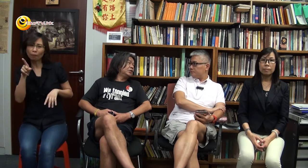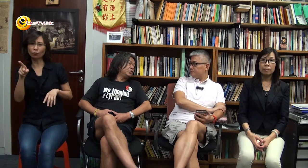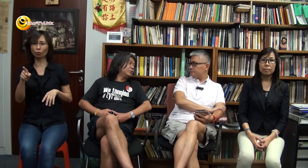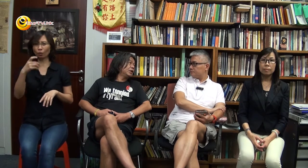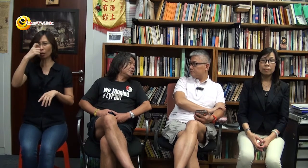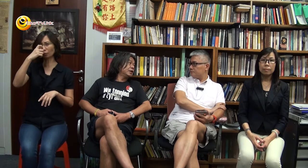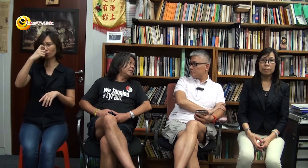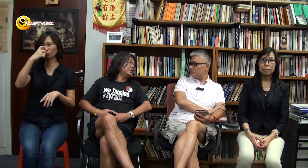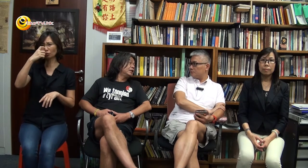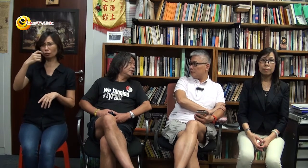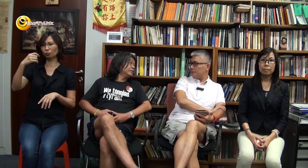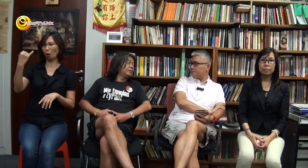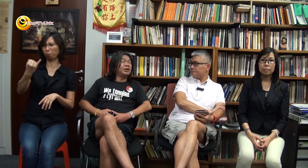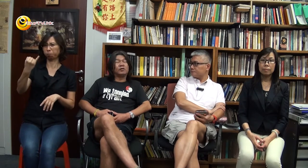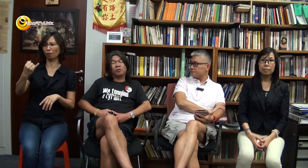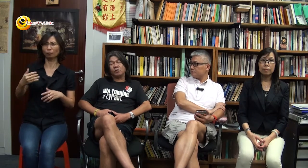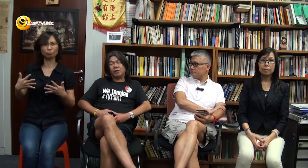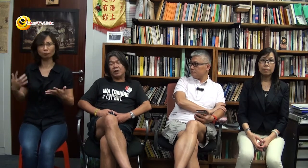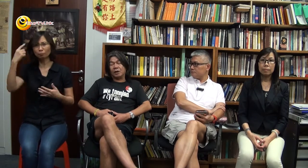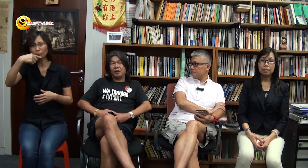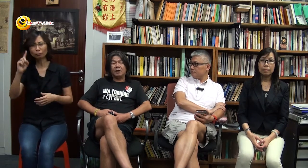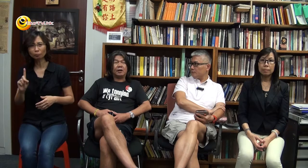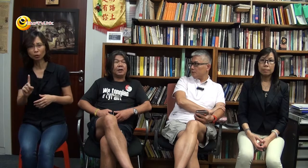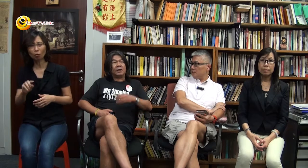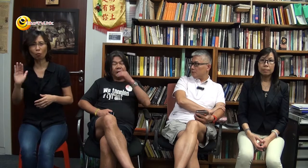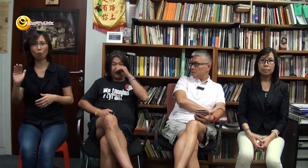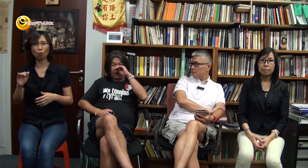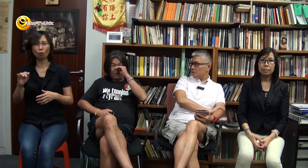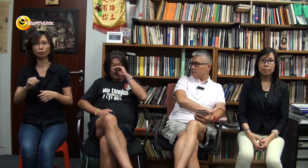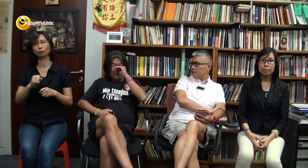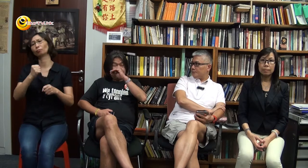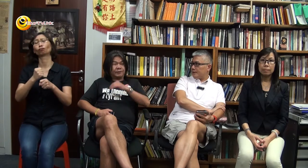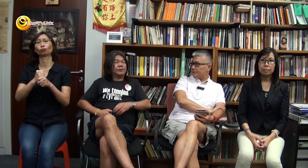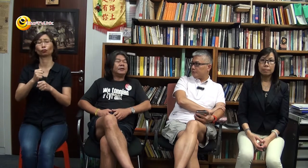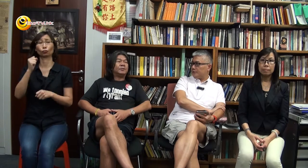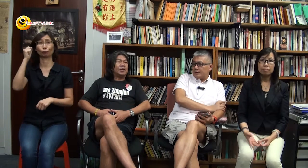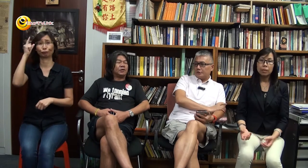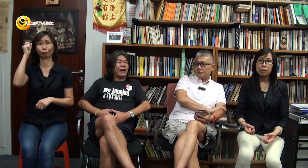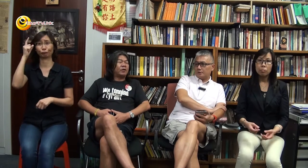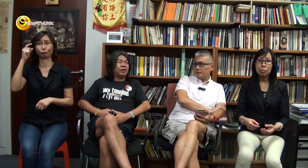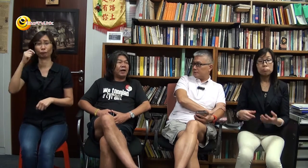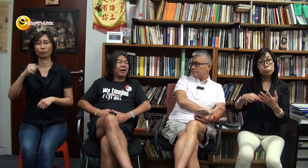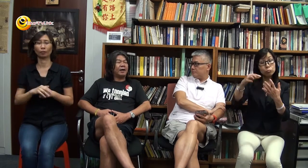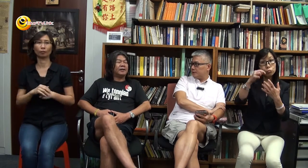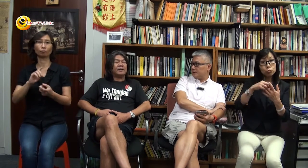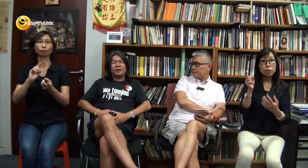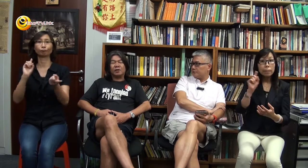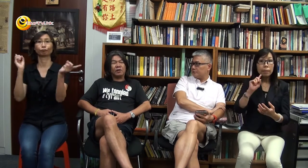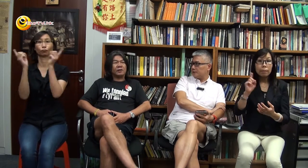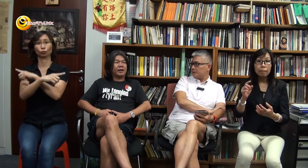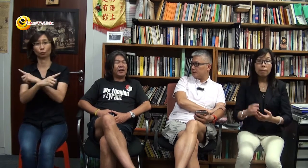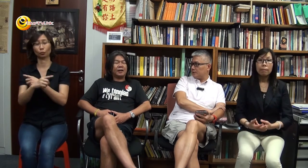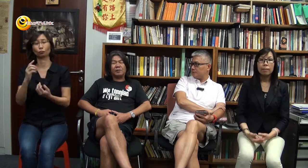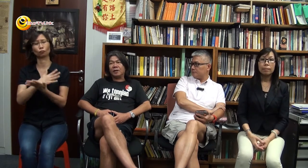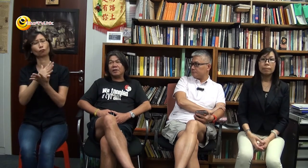嘅時候，民建聯有乜嘢，即係有乜意見？係 咯， 邊個做呢個？ 有啲咩人選啦、 啊？ 例如 係 邊啲人正